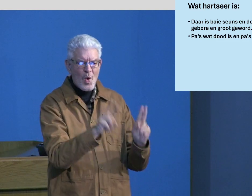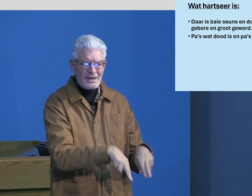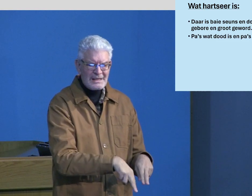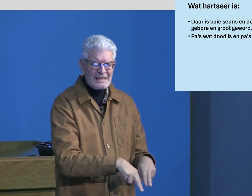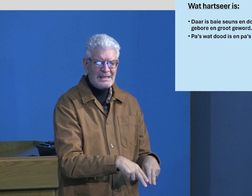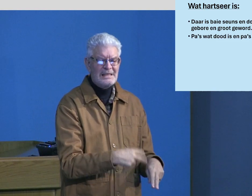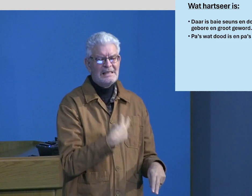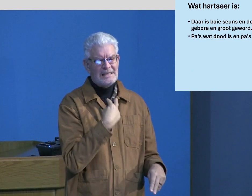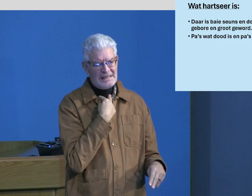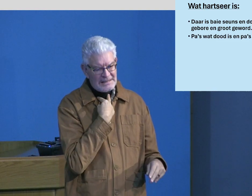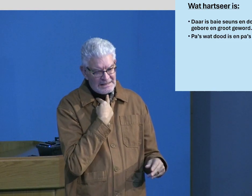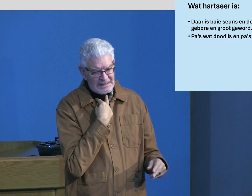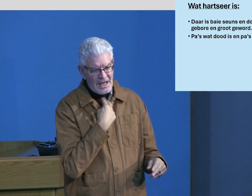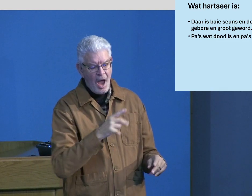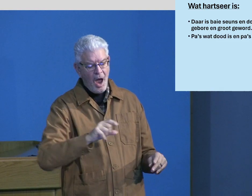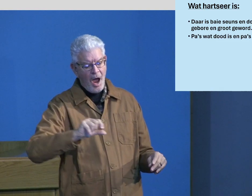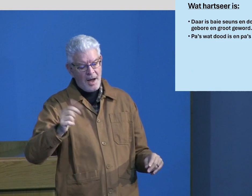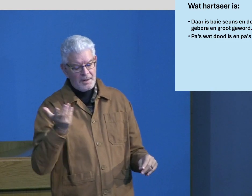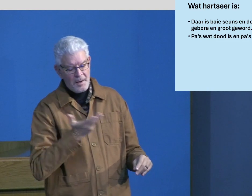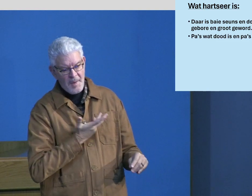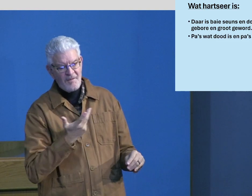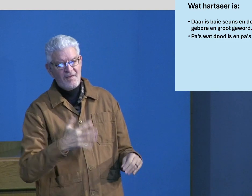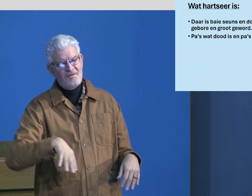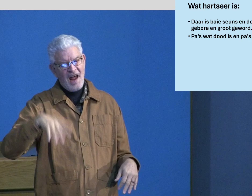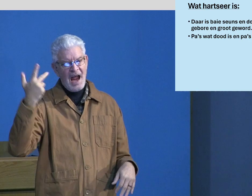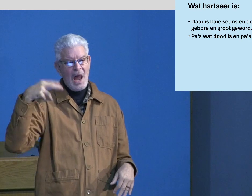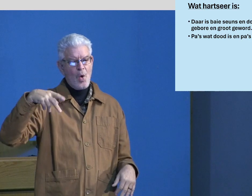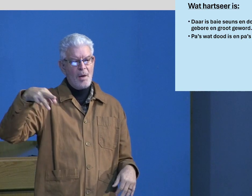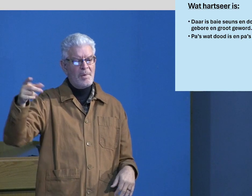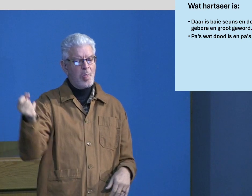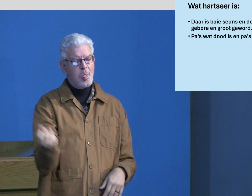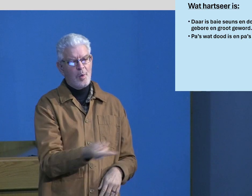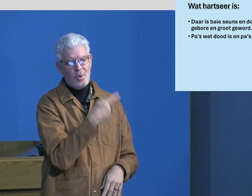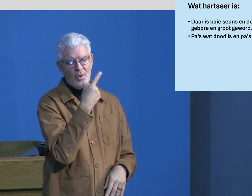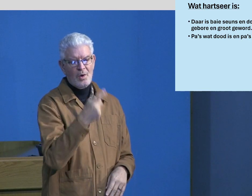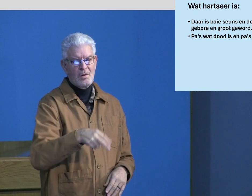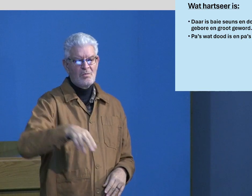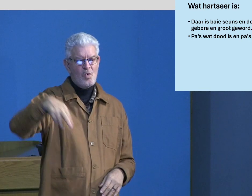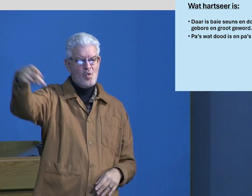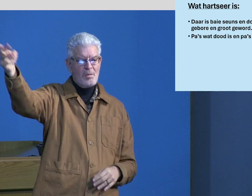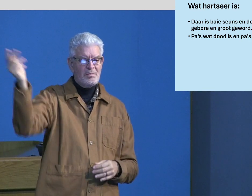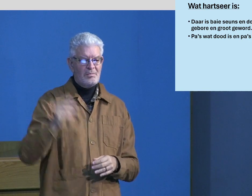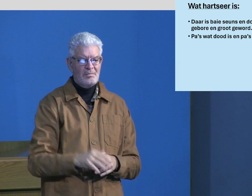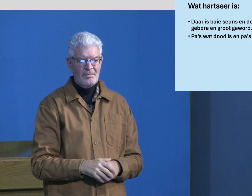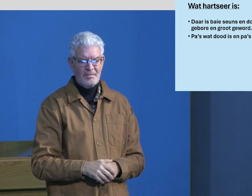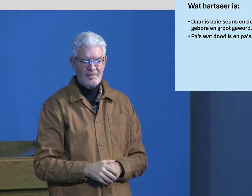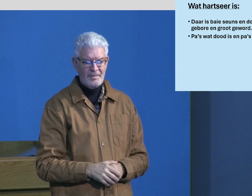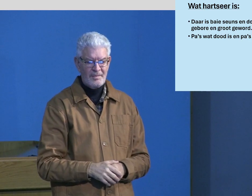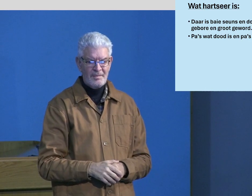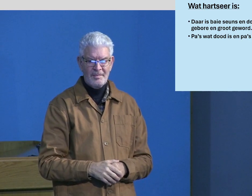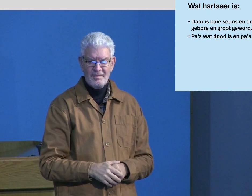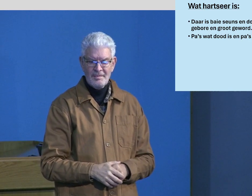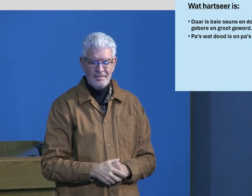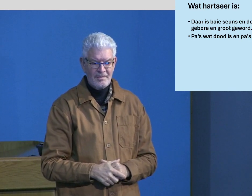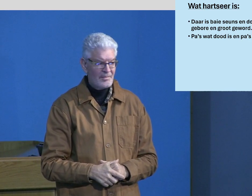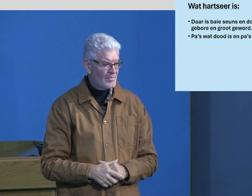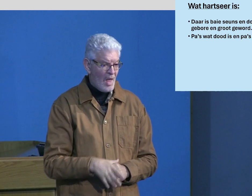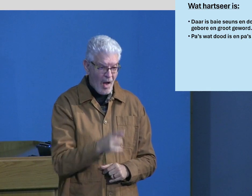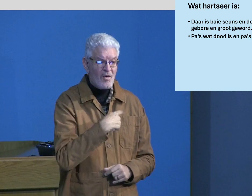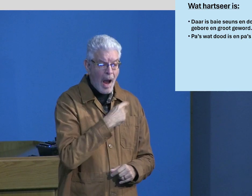Ja, dit gebeur dat ongelukkig is daar papas wat oorlede is, en as papas wat regtig net hulle plig